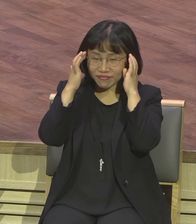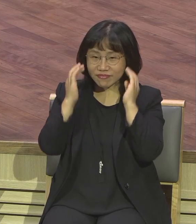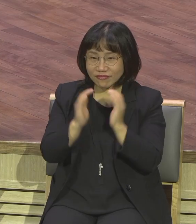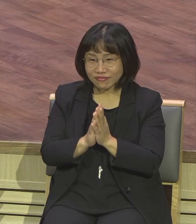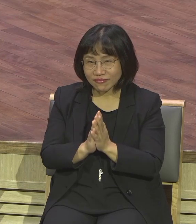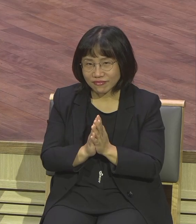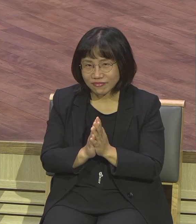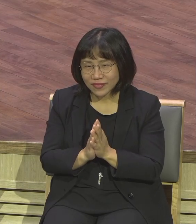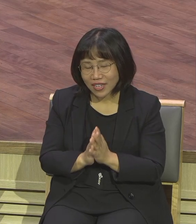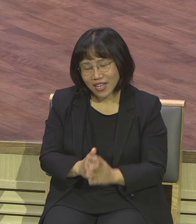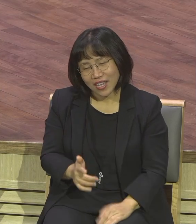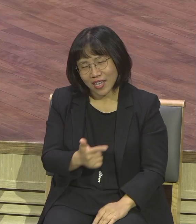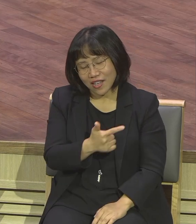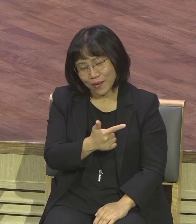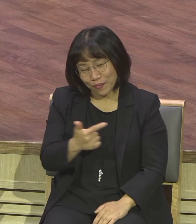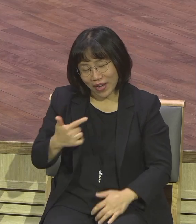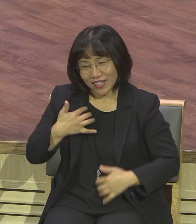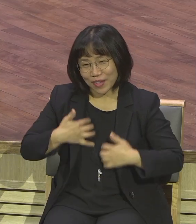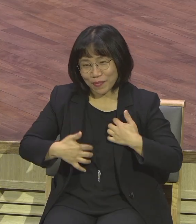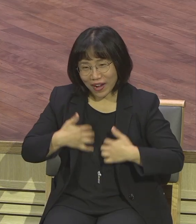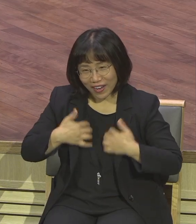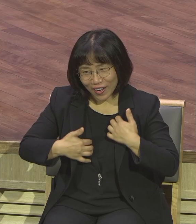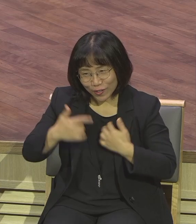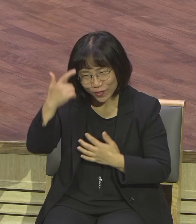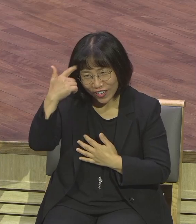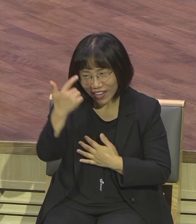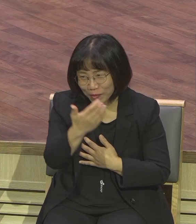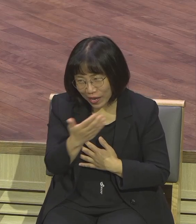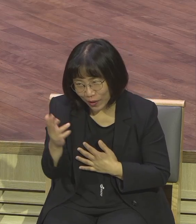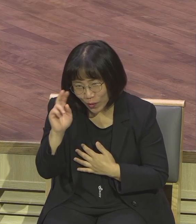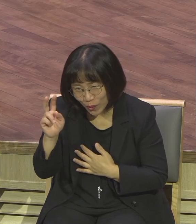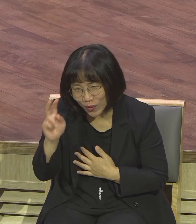아, 많이 반가운가 봐요.